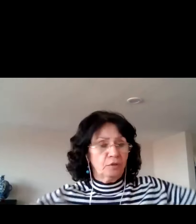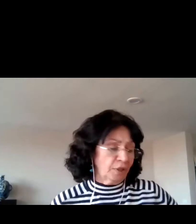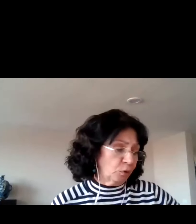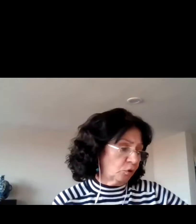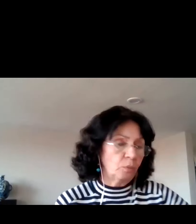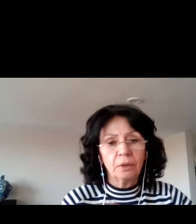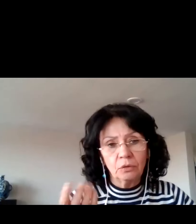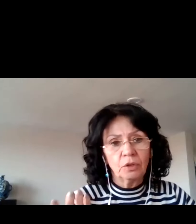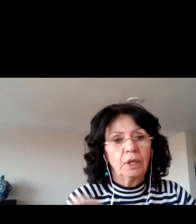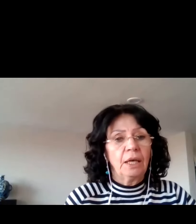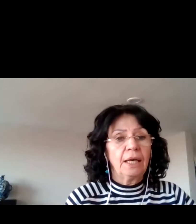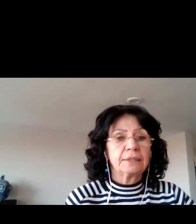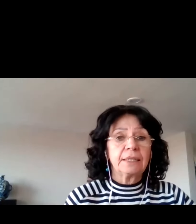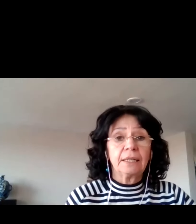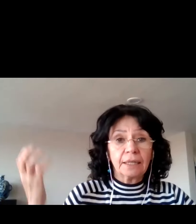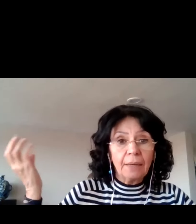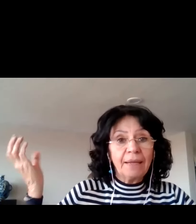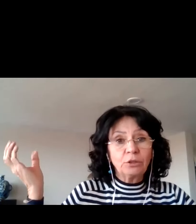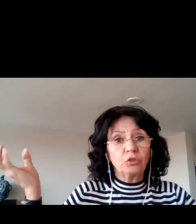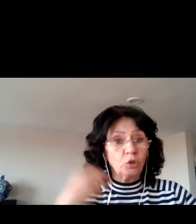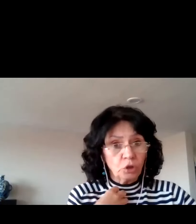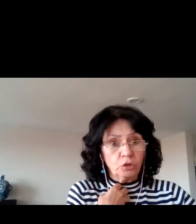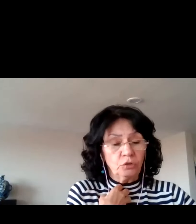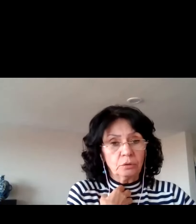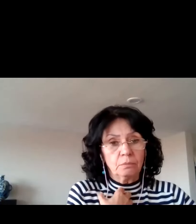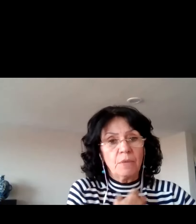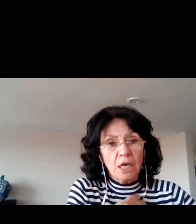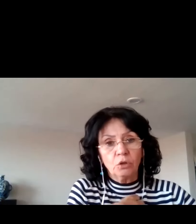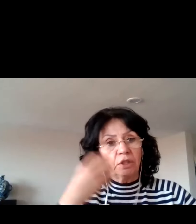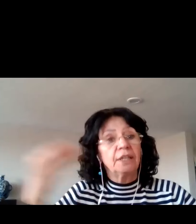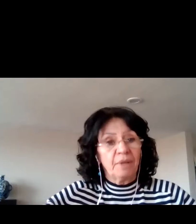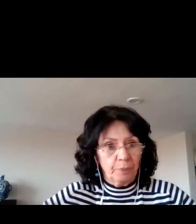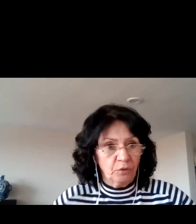departamento así de recursos humanos, recaba datos de nosotros,